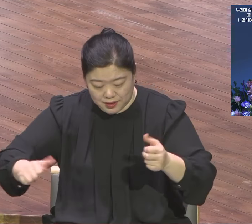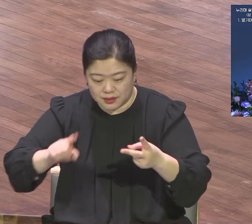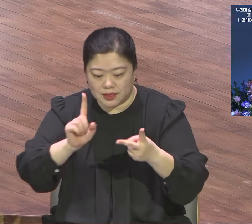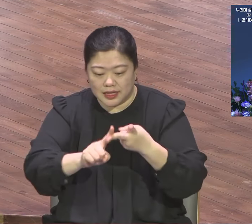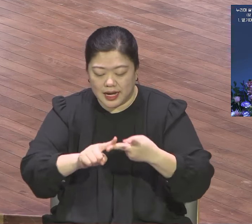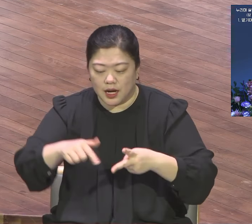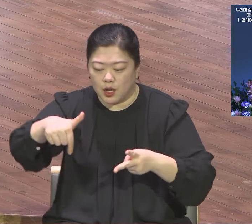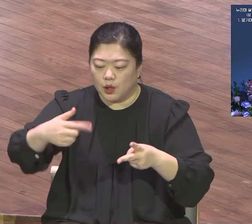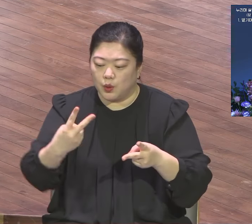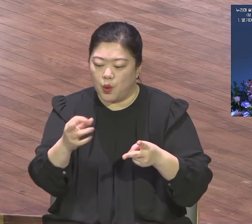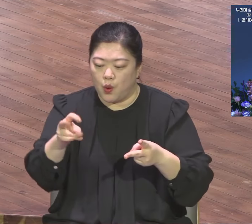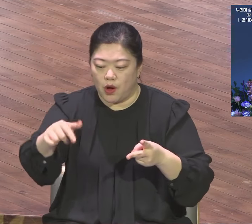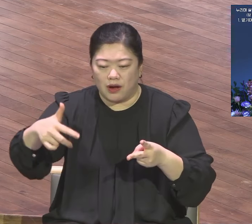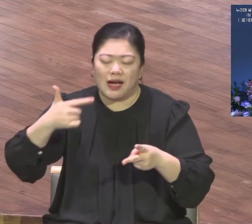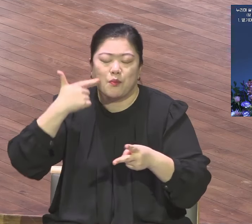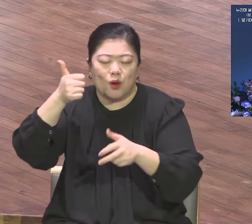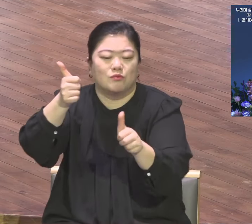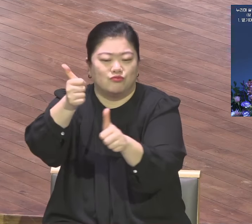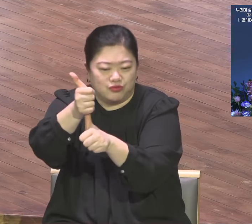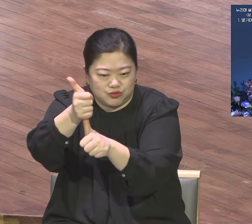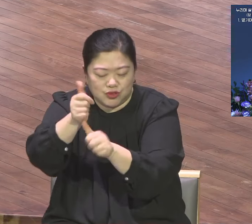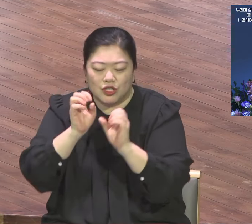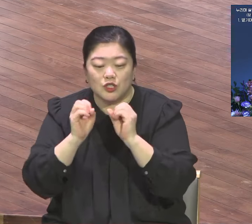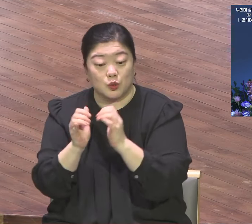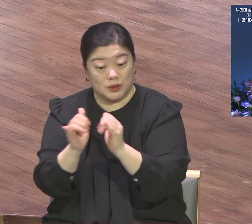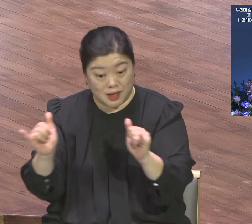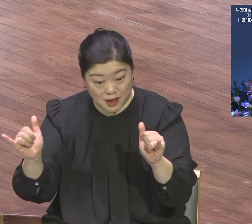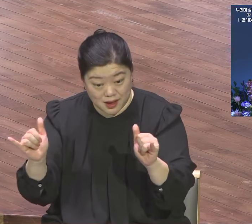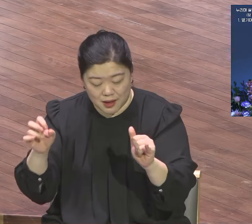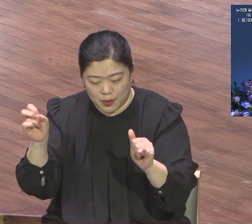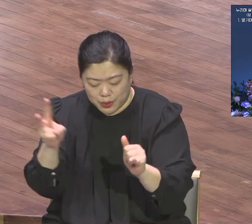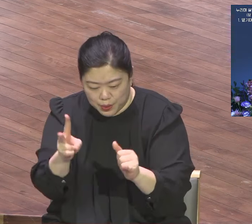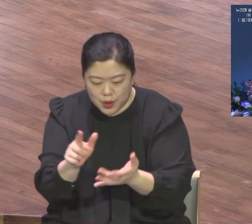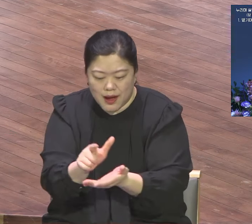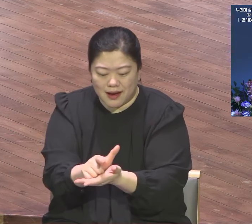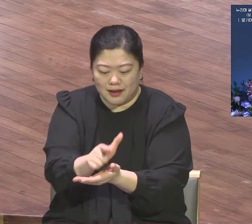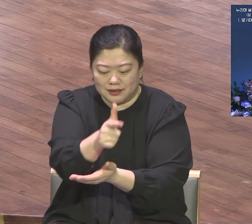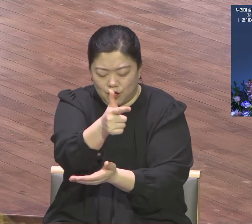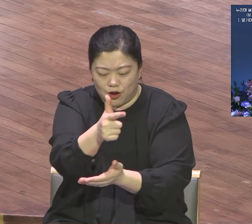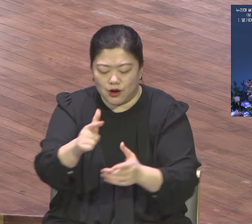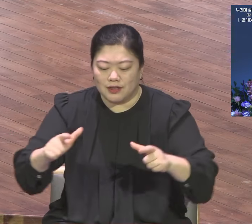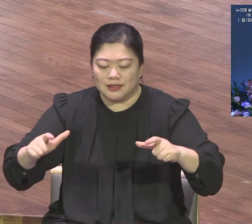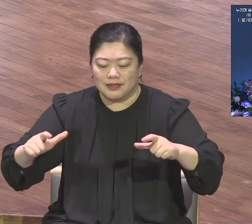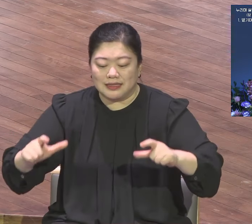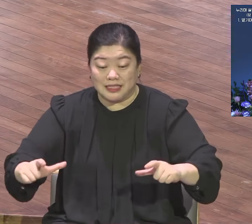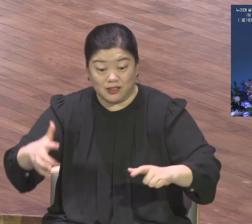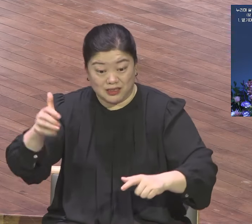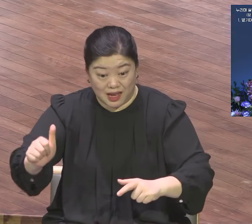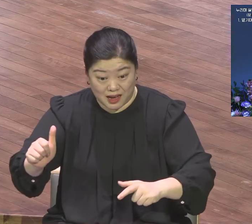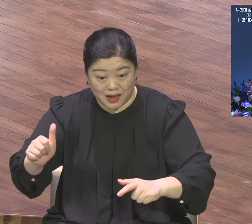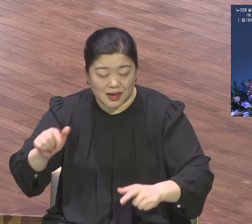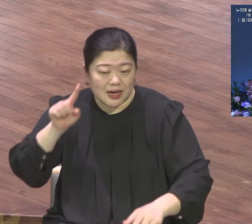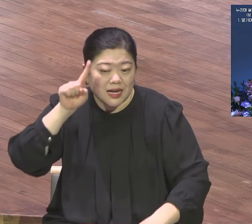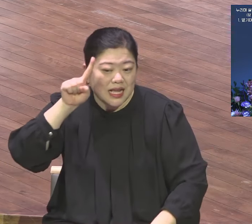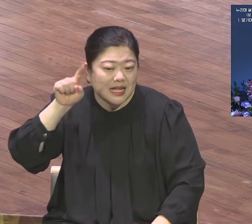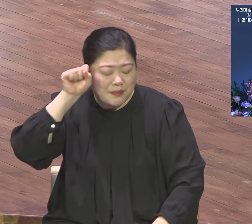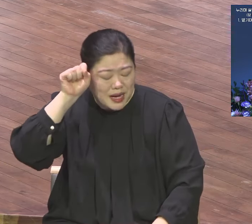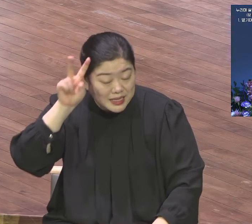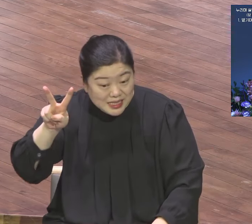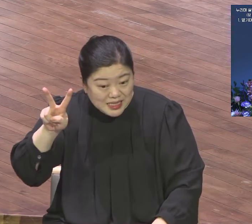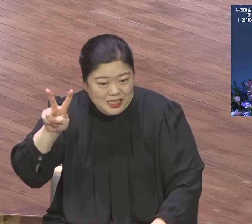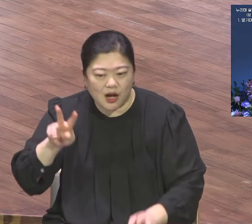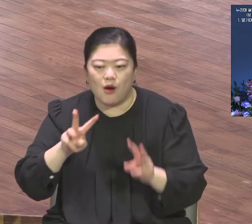1, 2 대교구 이제 그 지역장들이 함께 원리스 워크샵을 떠납니다. 1박 2일로 이번 주일